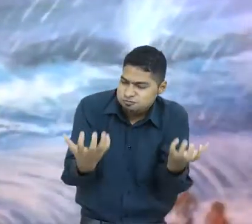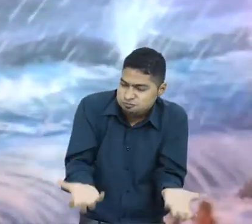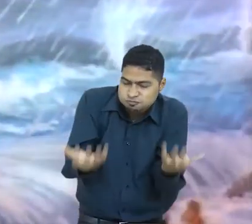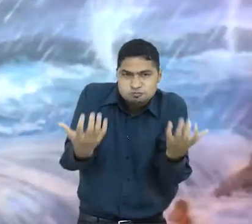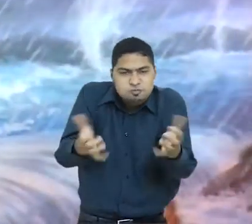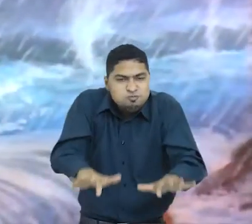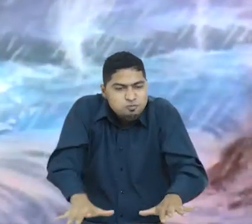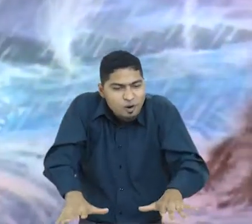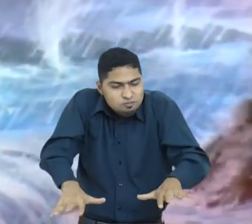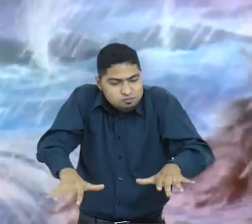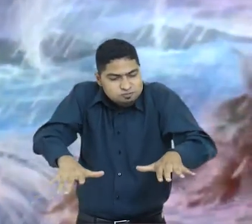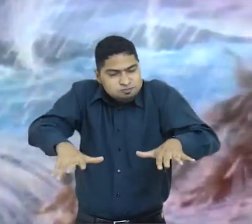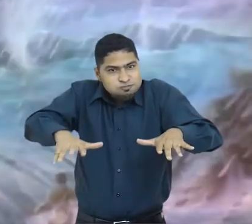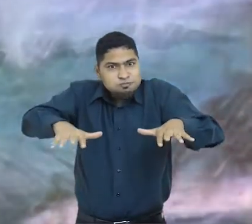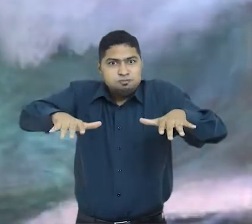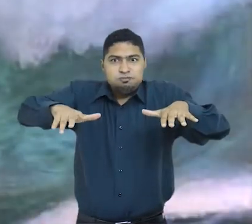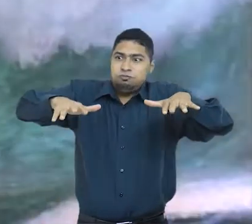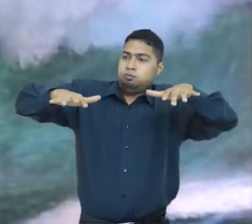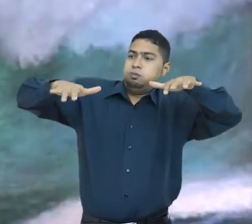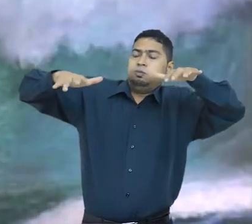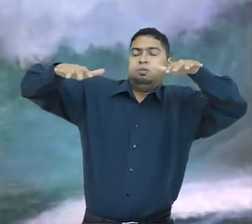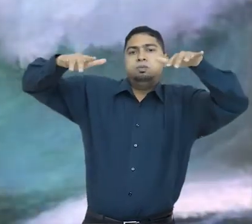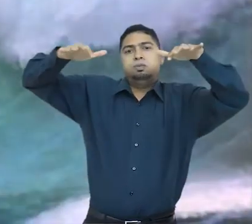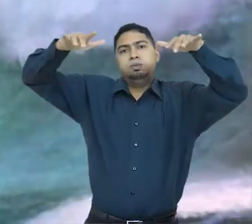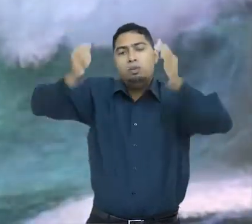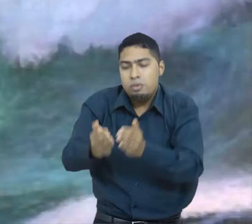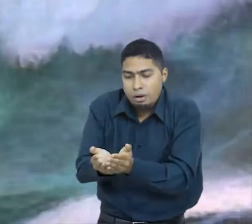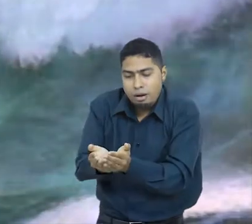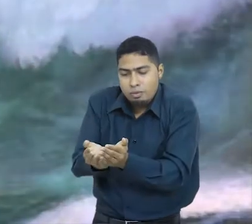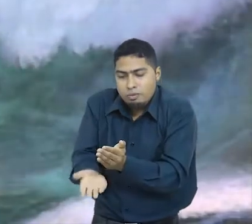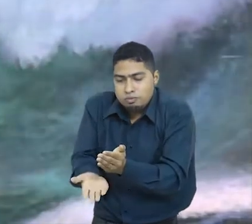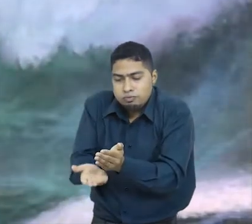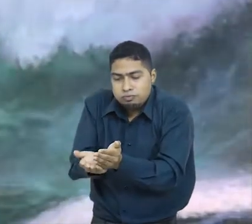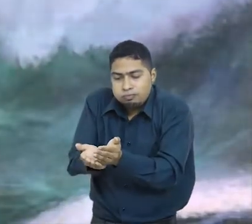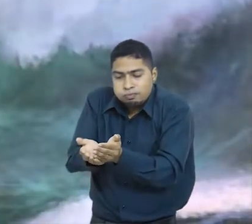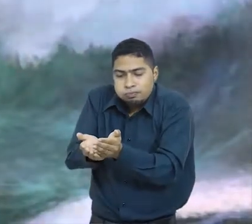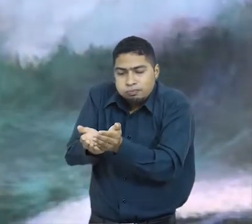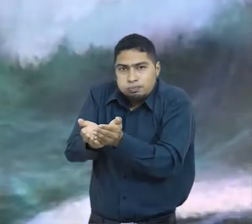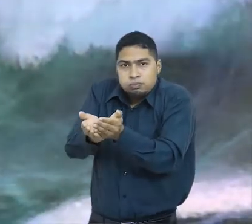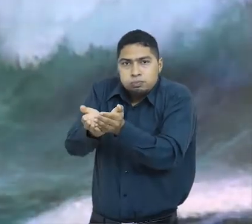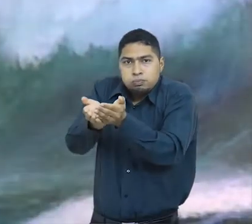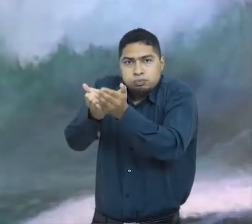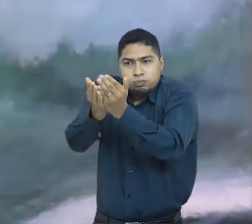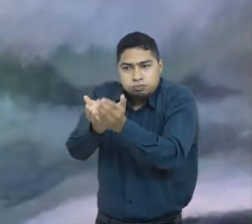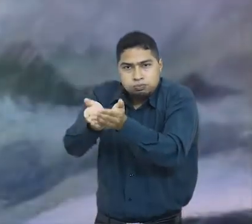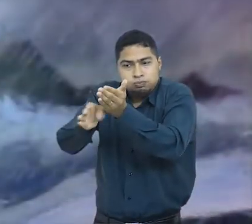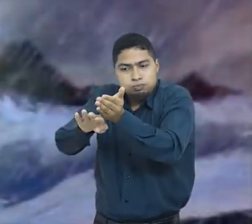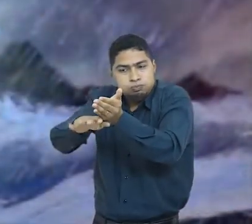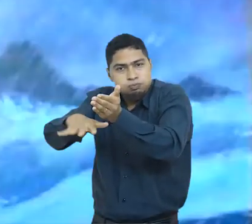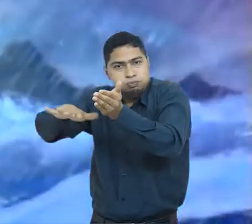cobrindo tudo. Com a subida da água, a arca começou a flutuar. Finalmente a água cobriu